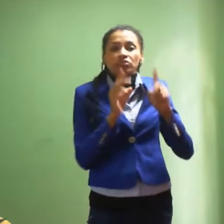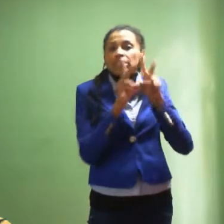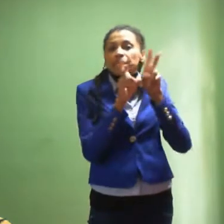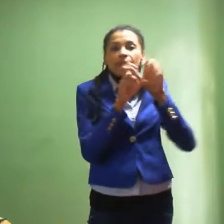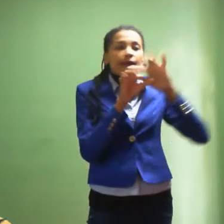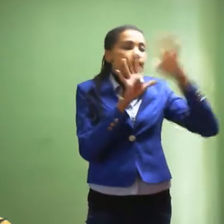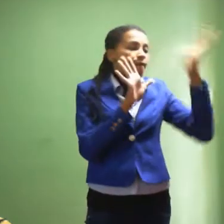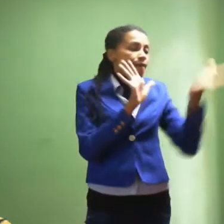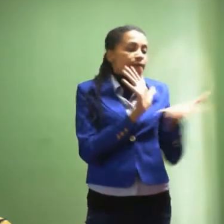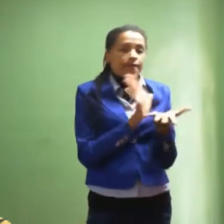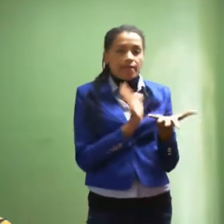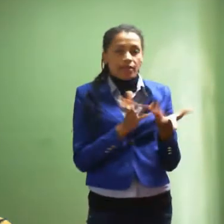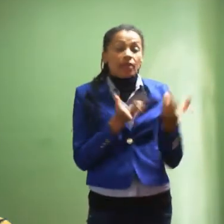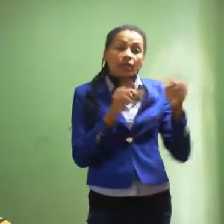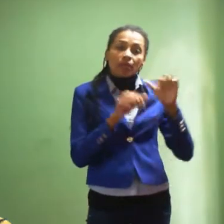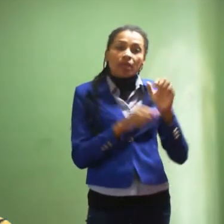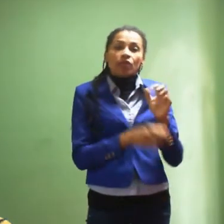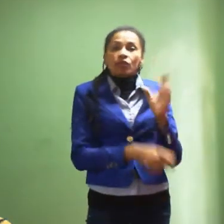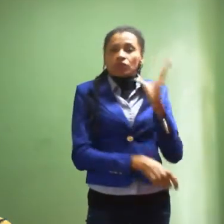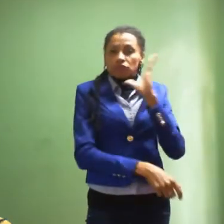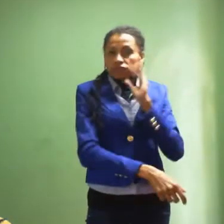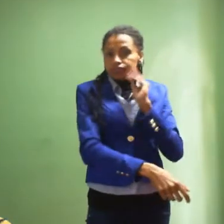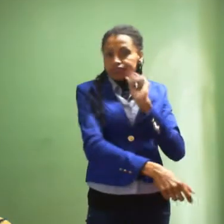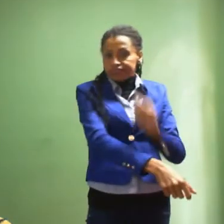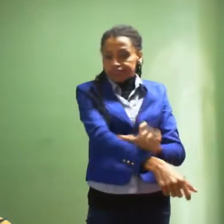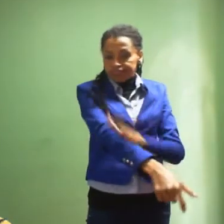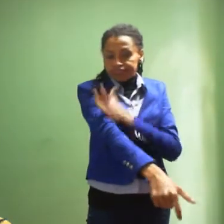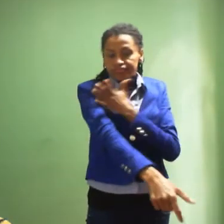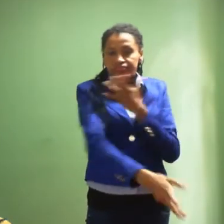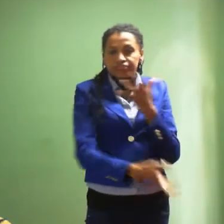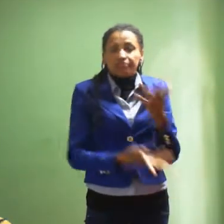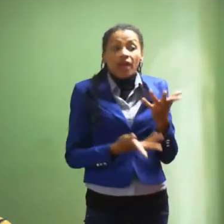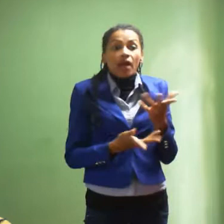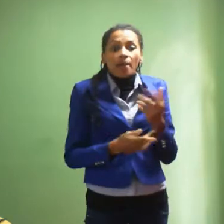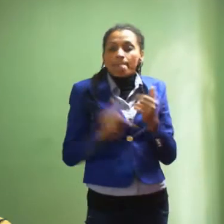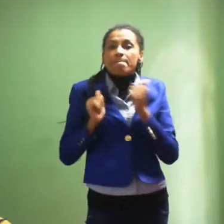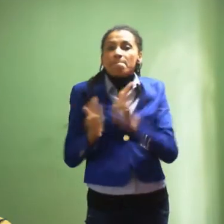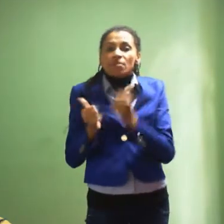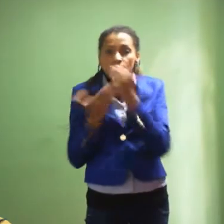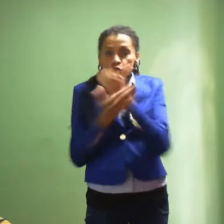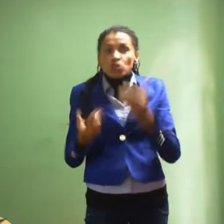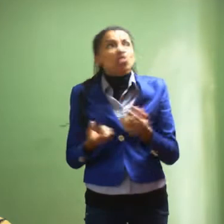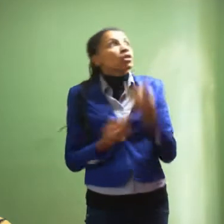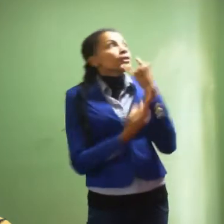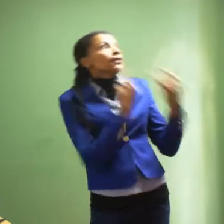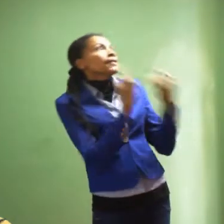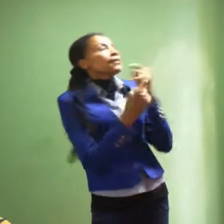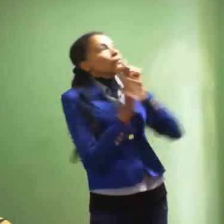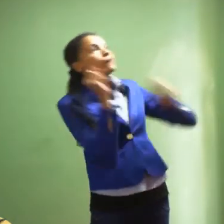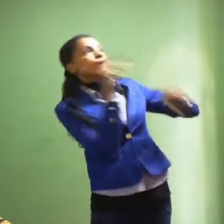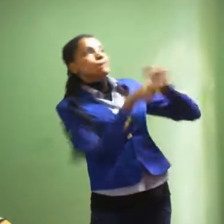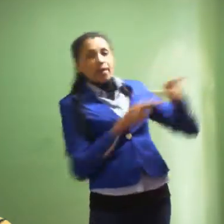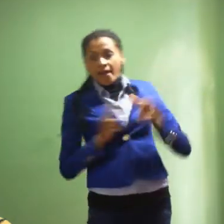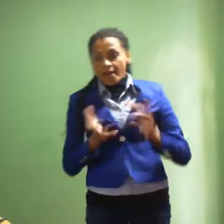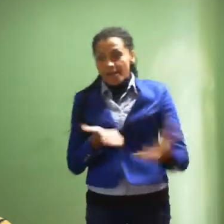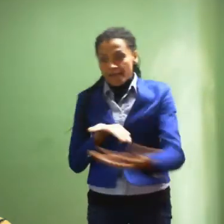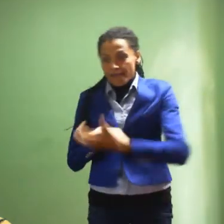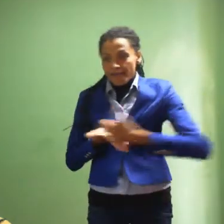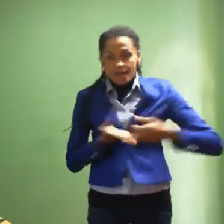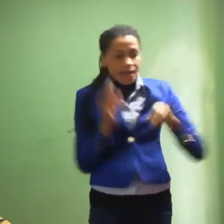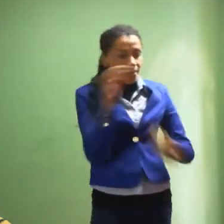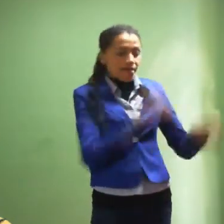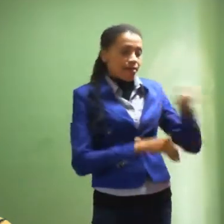globalizantes y son significativos porque como surgieron de sus mismos intereses y de sus mismas necesidades, entonces son